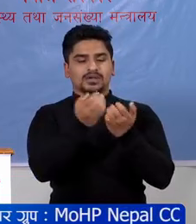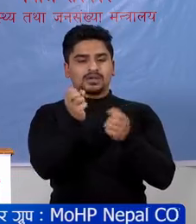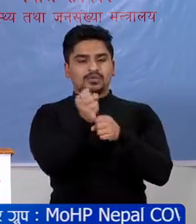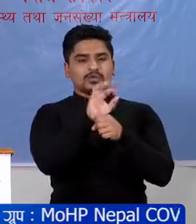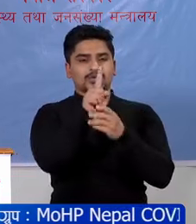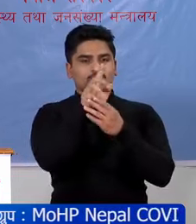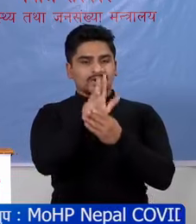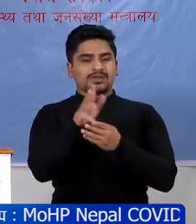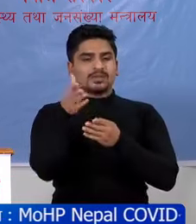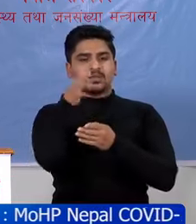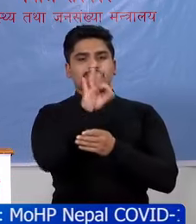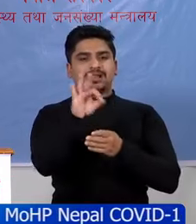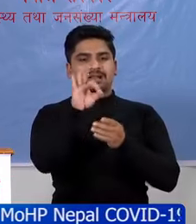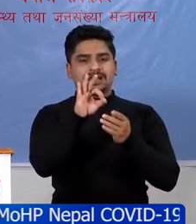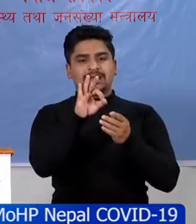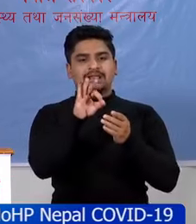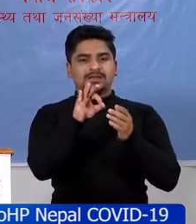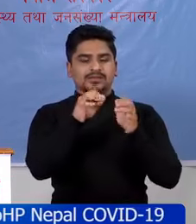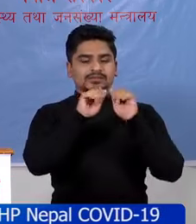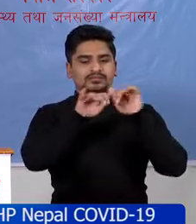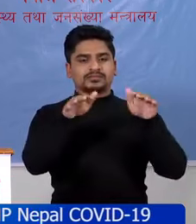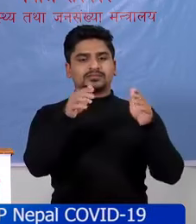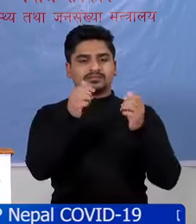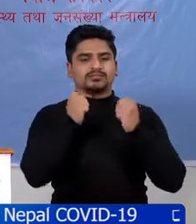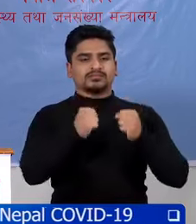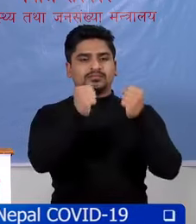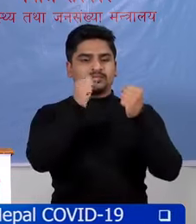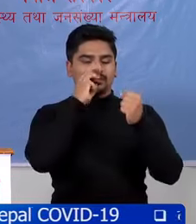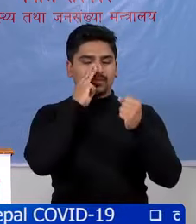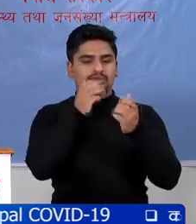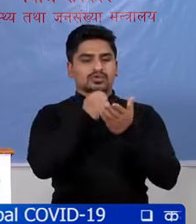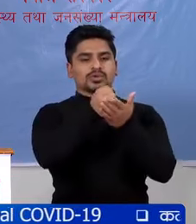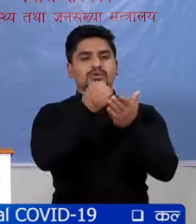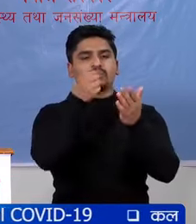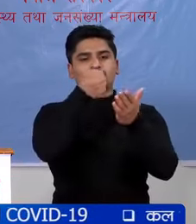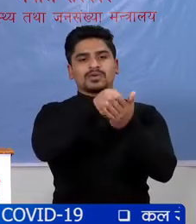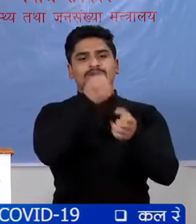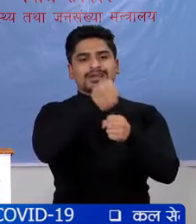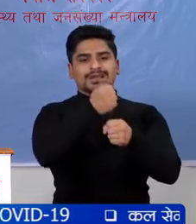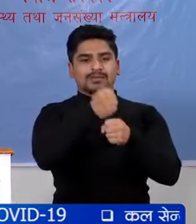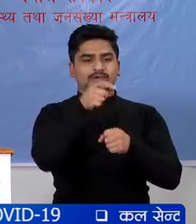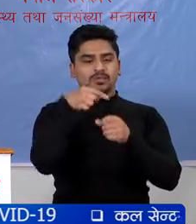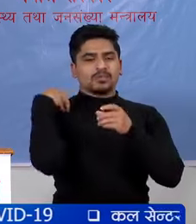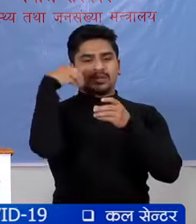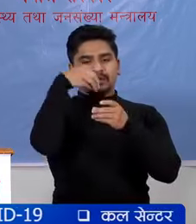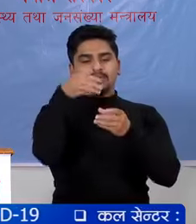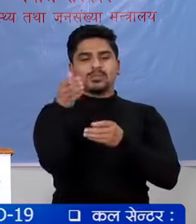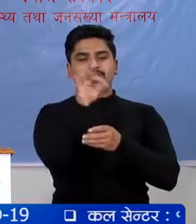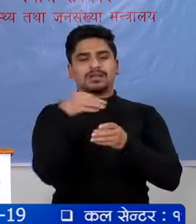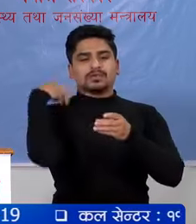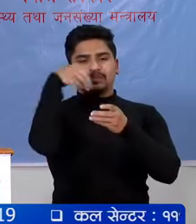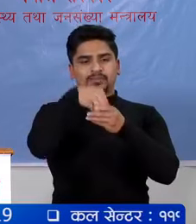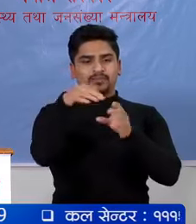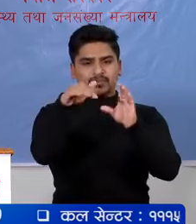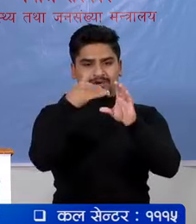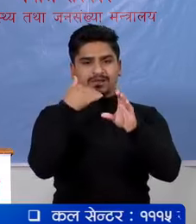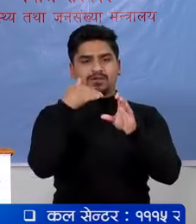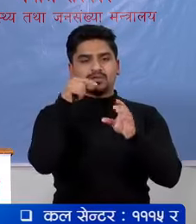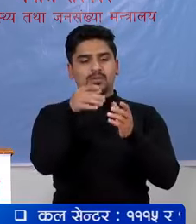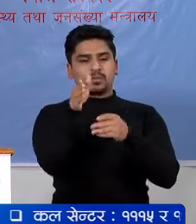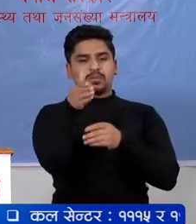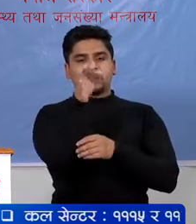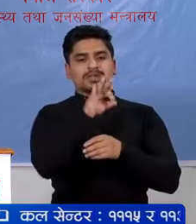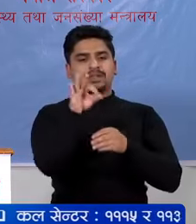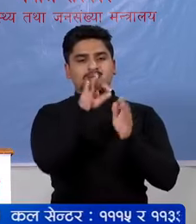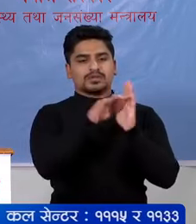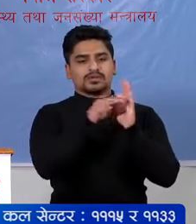मा मन्त्राअले अभियान को अभियान मा स्वयाग प्रियोने काम का लागी याश मन्त्राअला उपस्तित हुना पठाई दिना उना याश मन्त्राअल